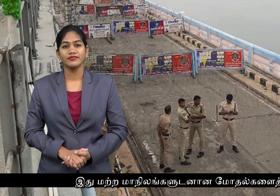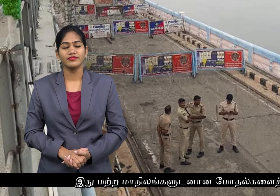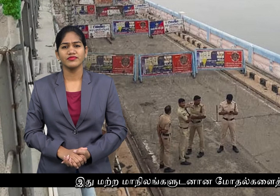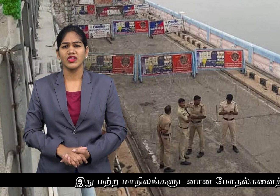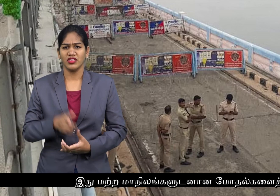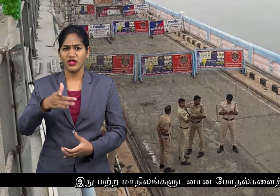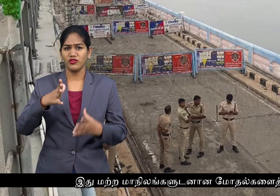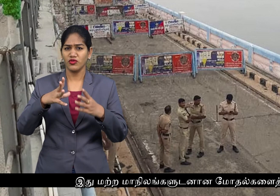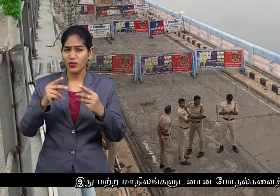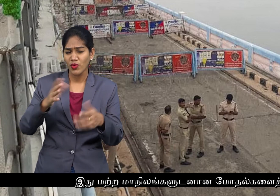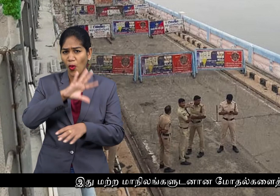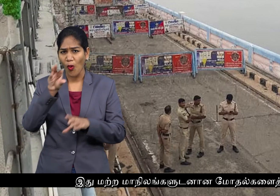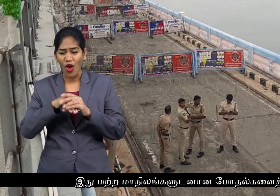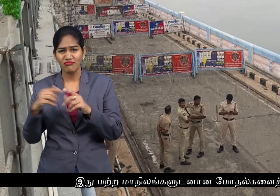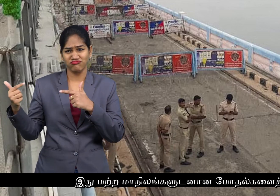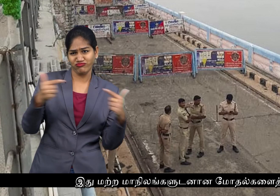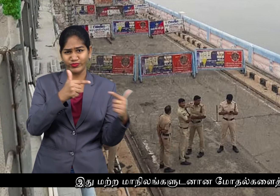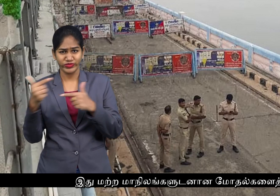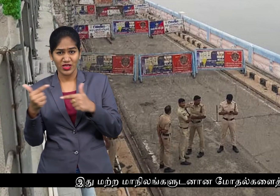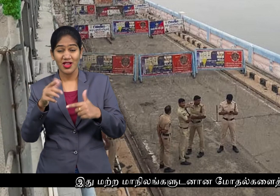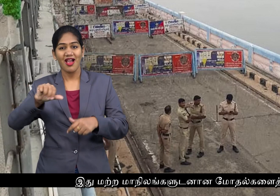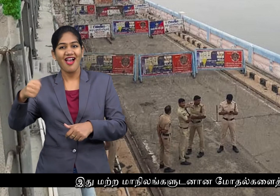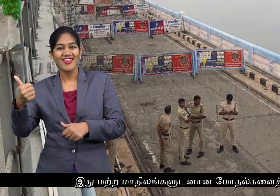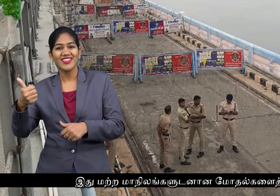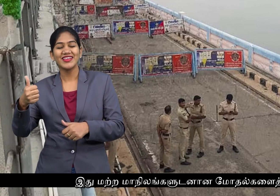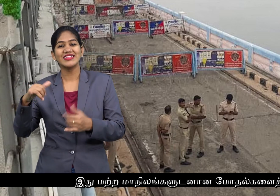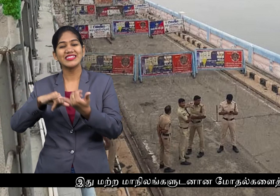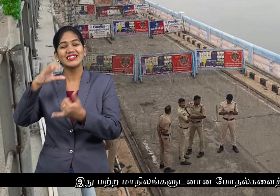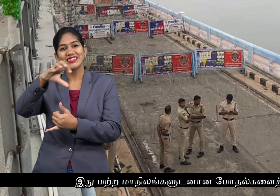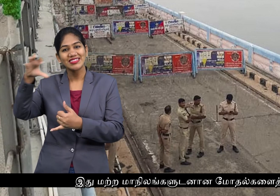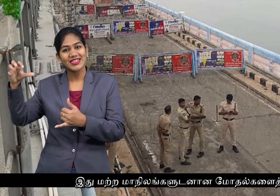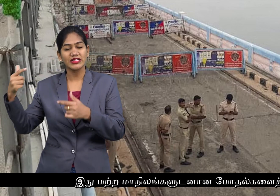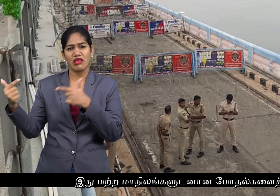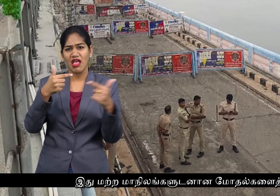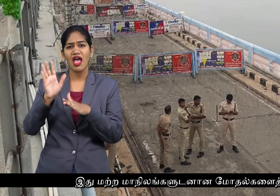இது மற்ற மாநிலங்களுடனான மோதல்களை தீர்க்கிறது.